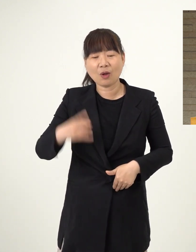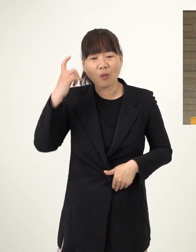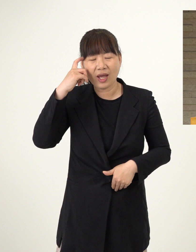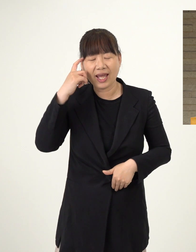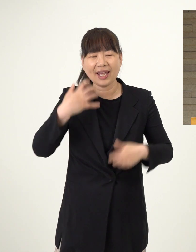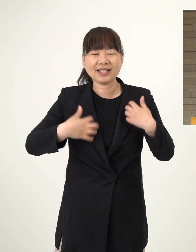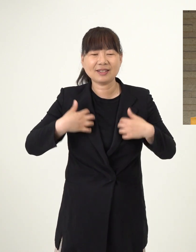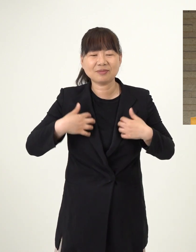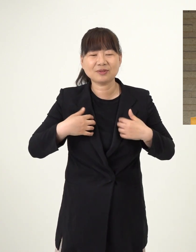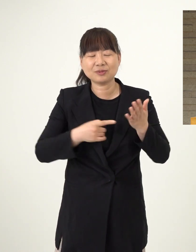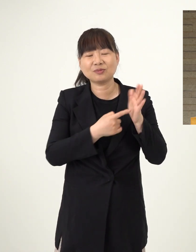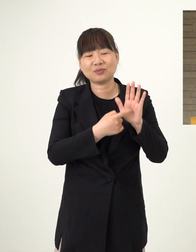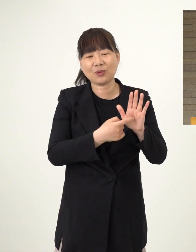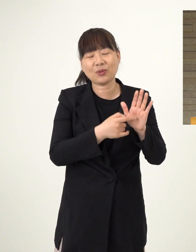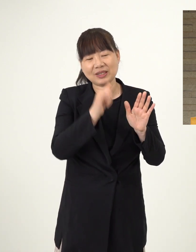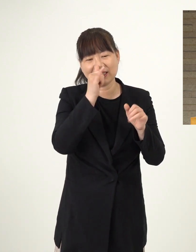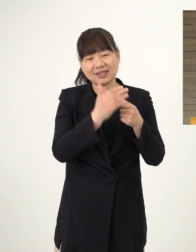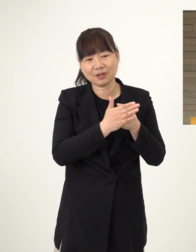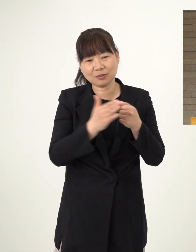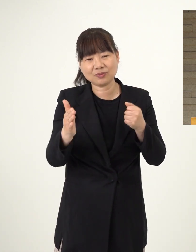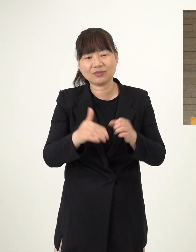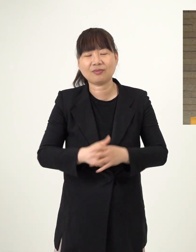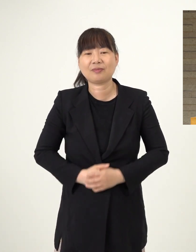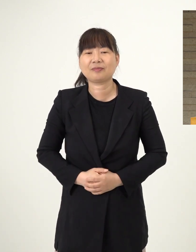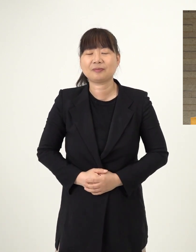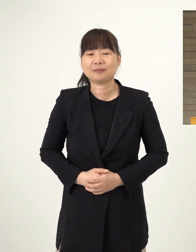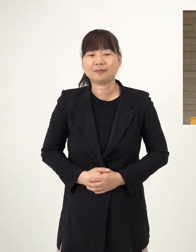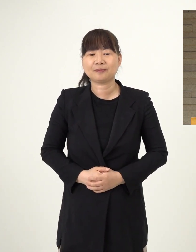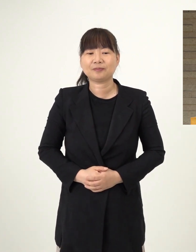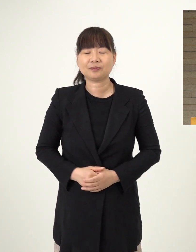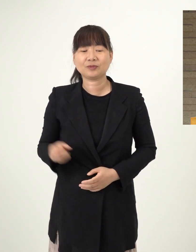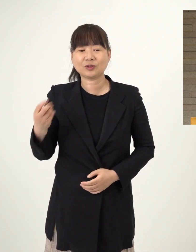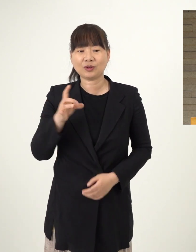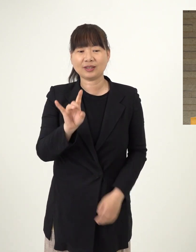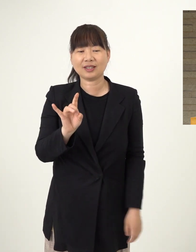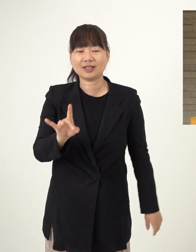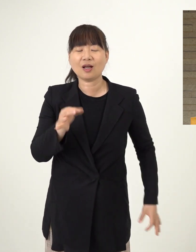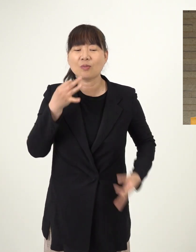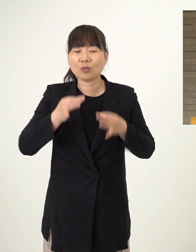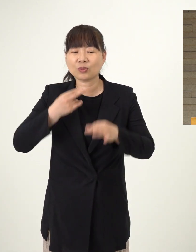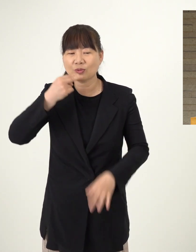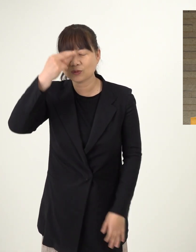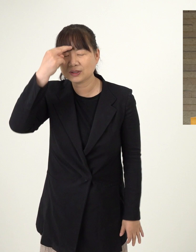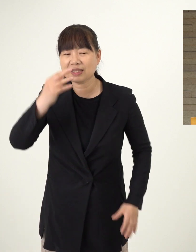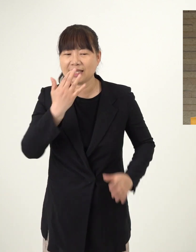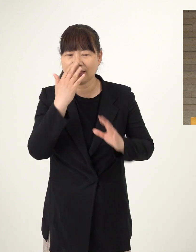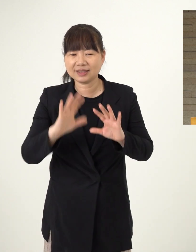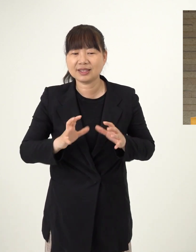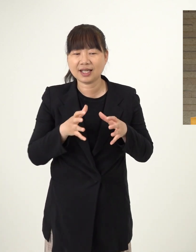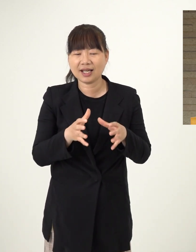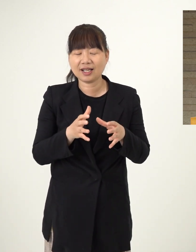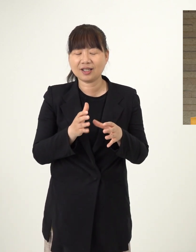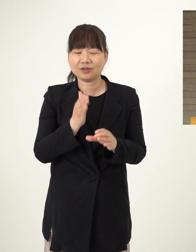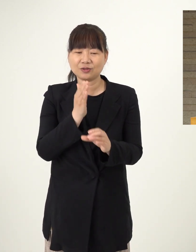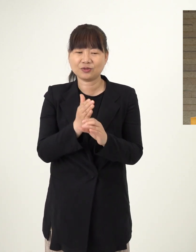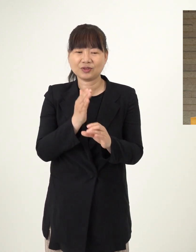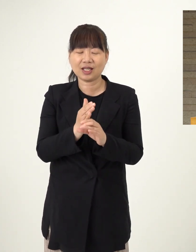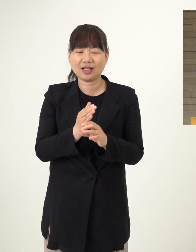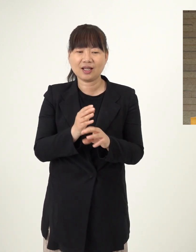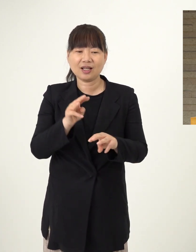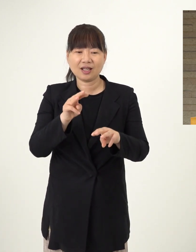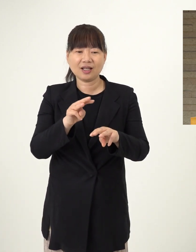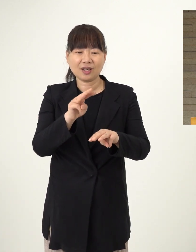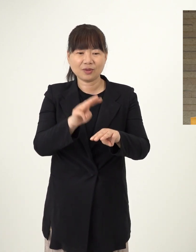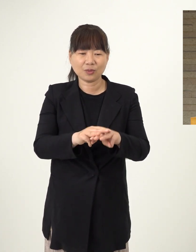술로서의 상징이 아니라 기쁨의 상징이기 때문에. 그리고 또 하나는 포도주는 이스라엘 주된 농작물